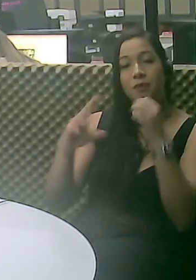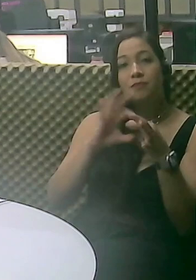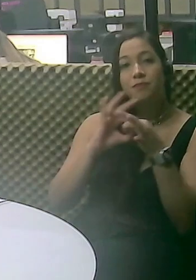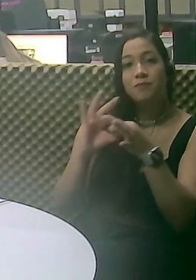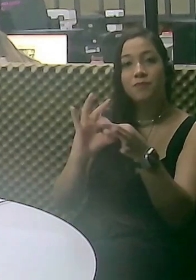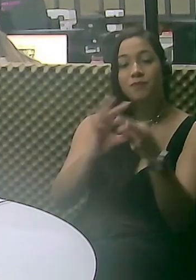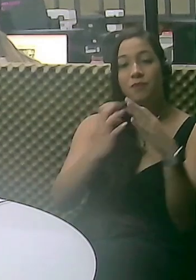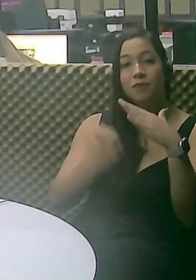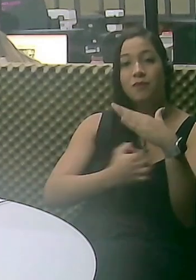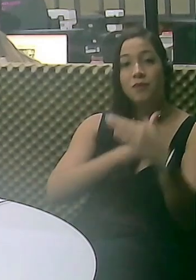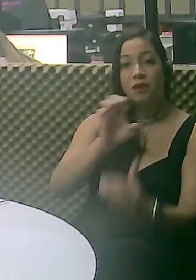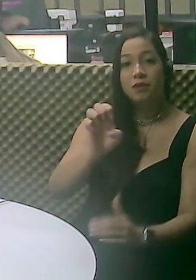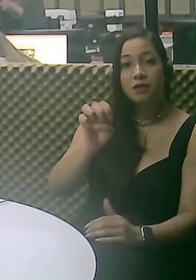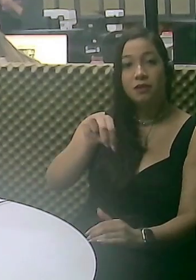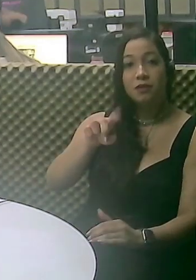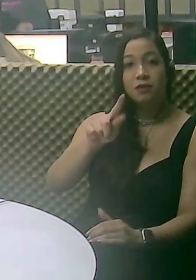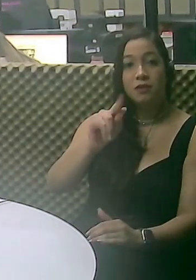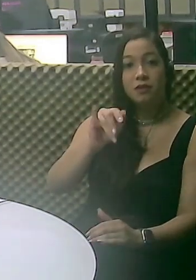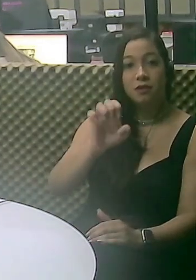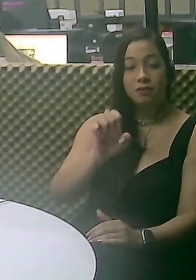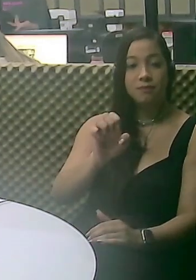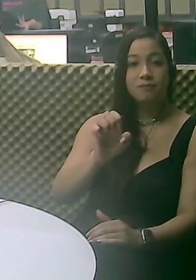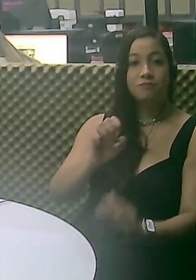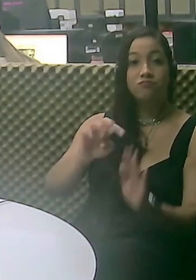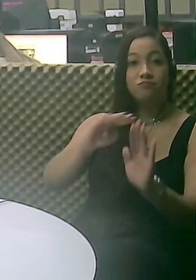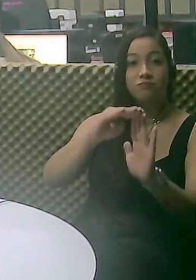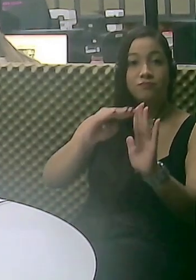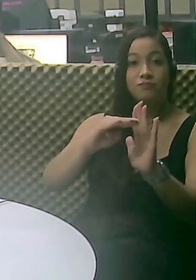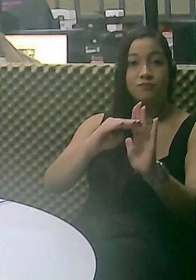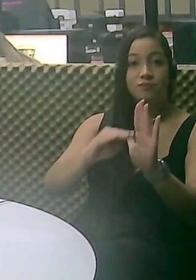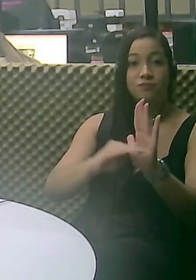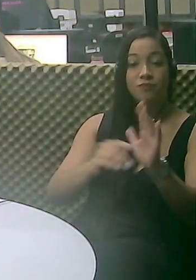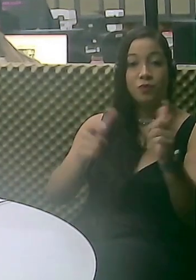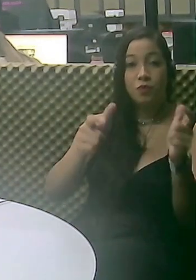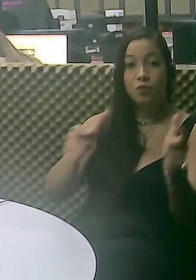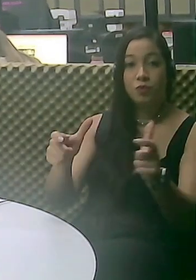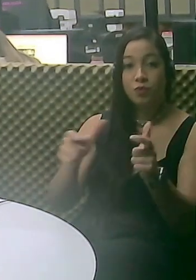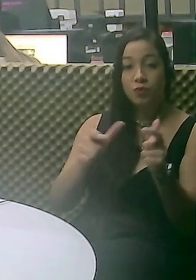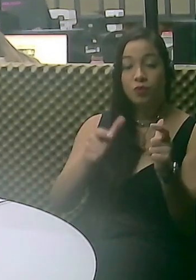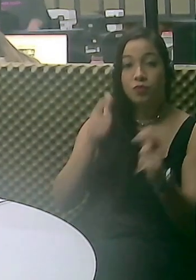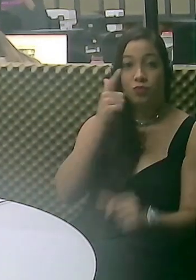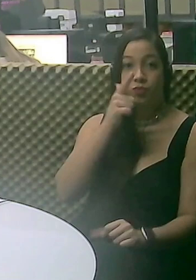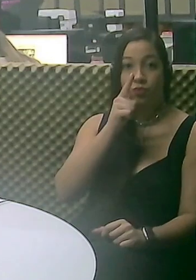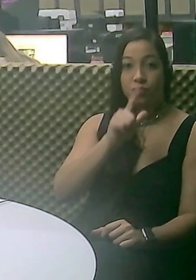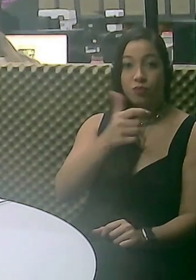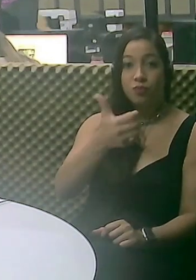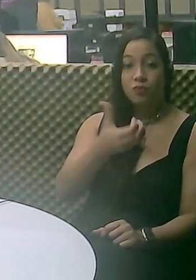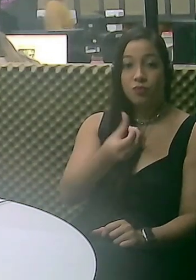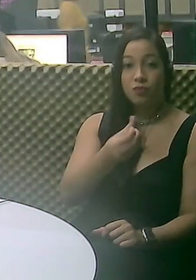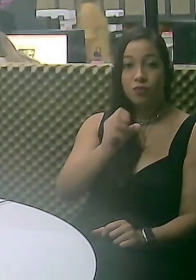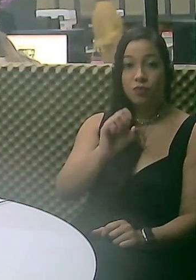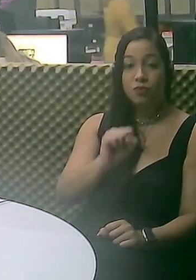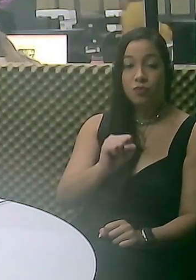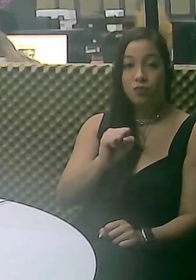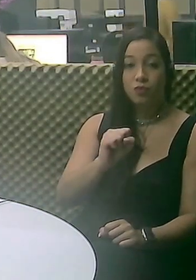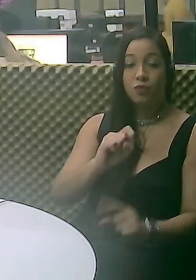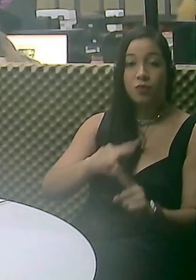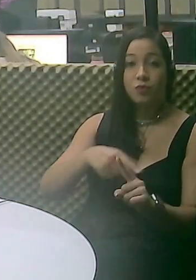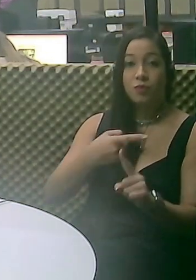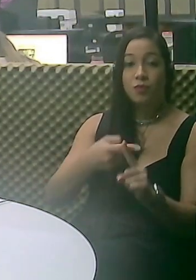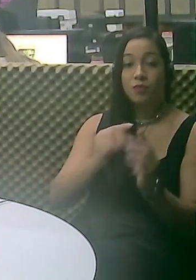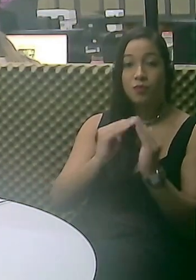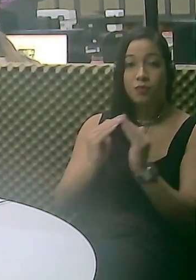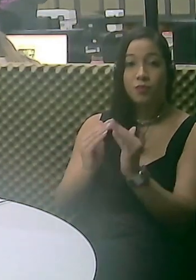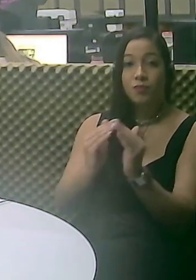com a concessionária Engie. A lista dos locais beneficiados inclui 68 bairros e os loteamentos Maná